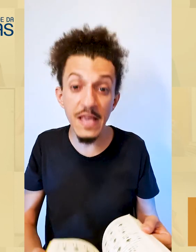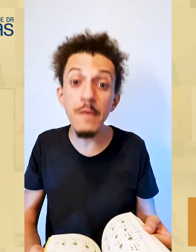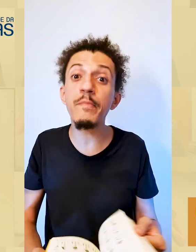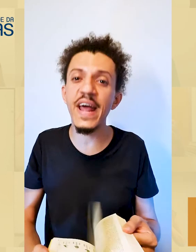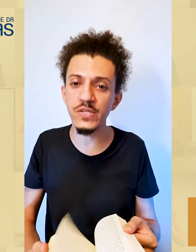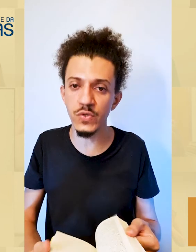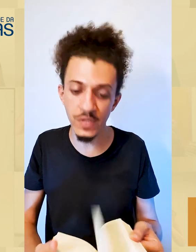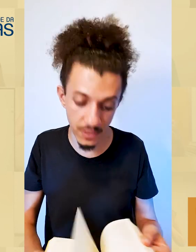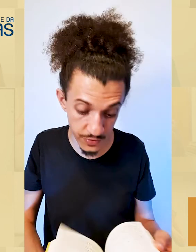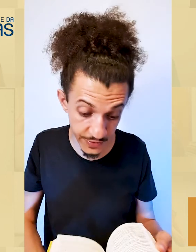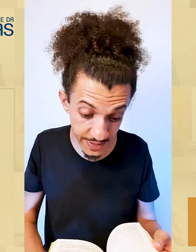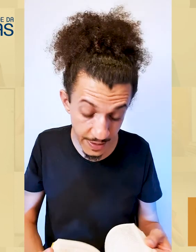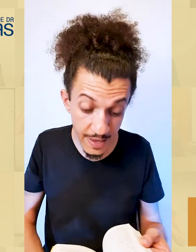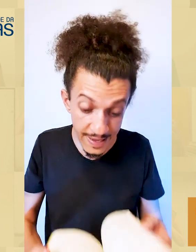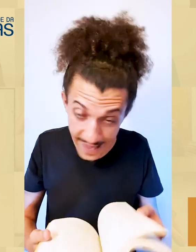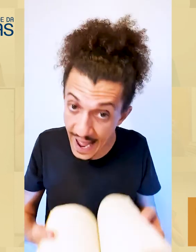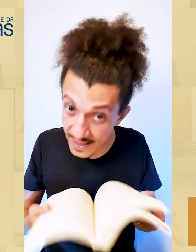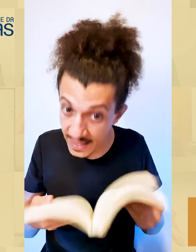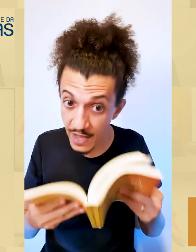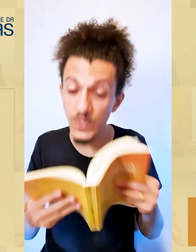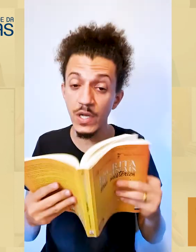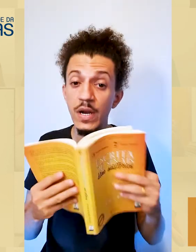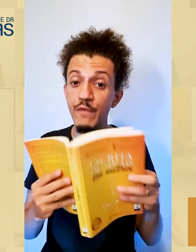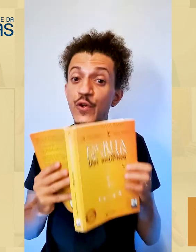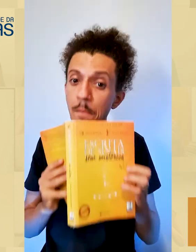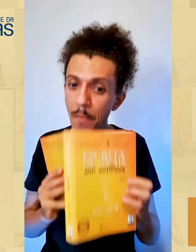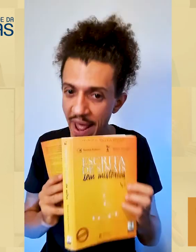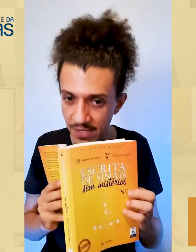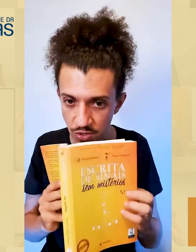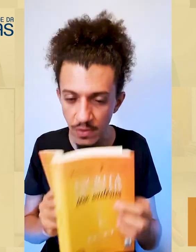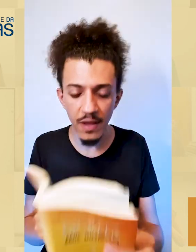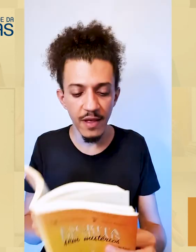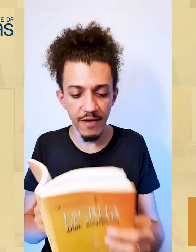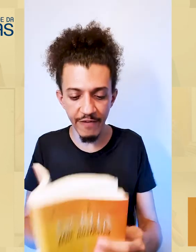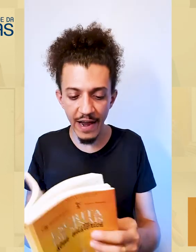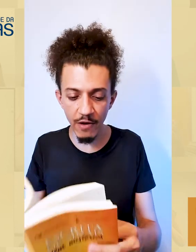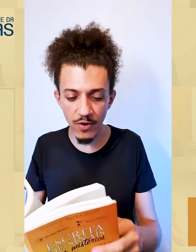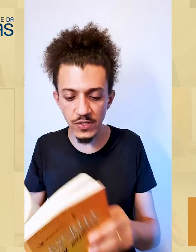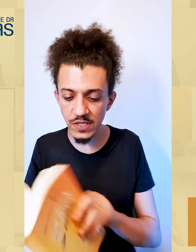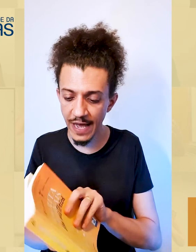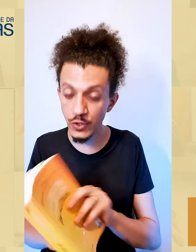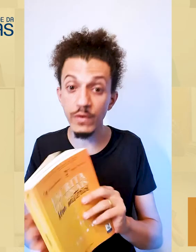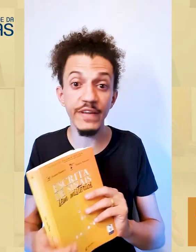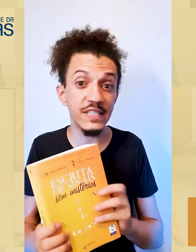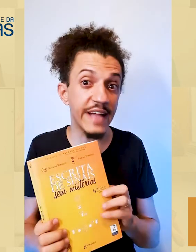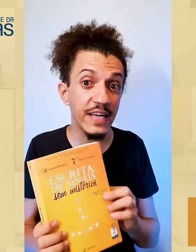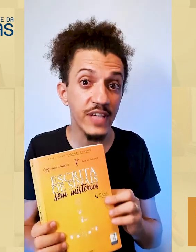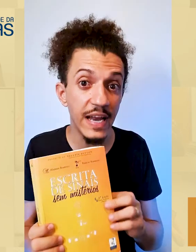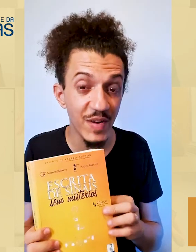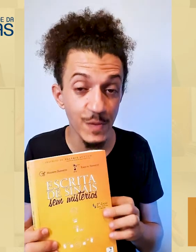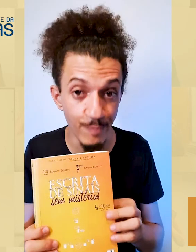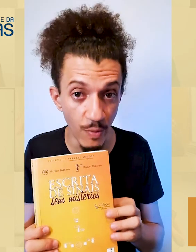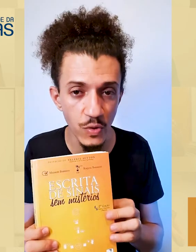exemplares impressos. Então, se você quer ter o seu livro impresso, vai lá no nosso site,